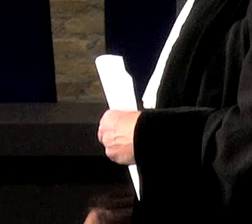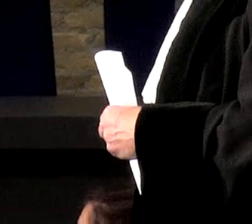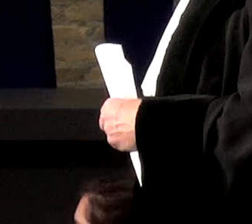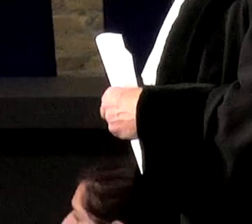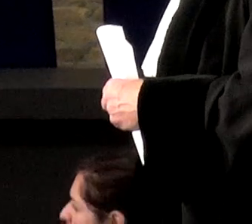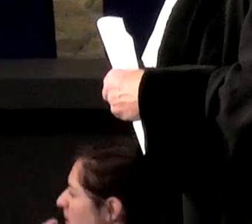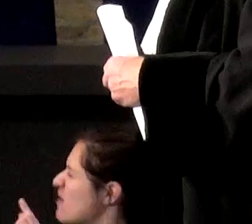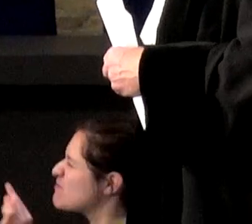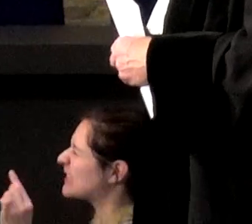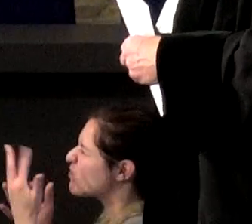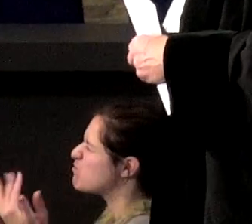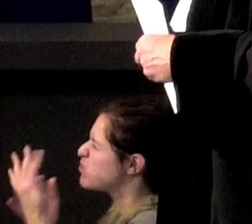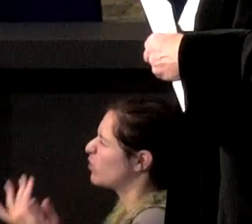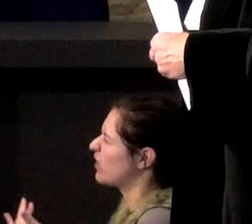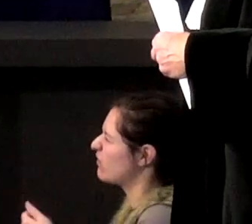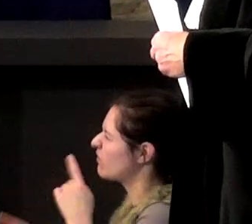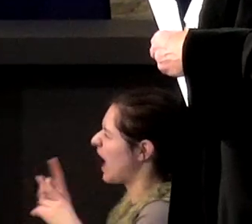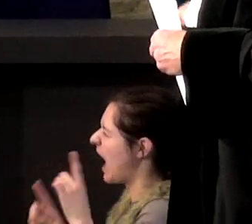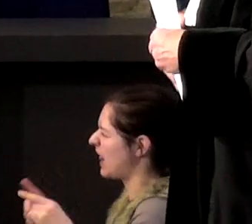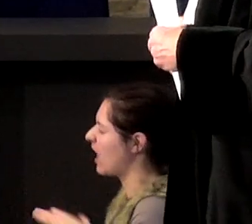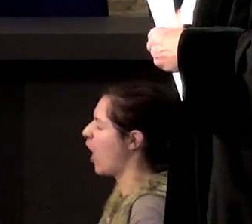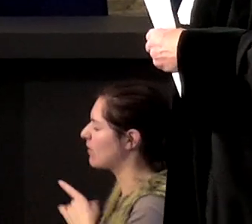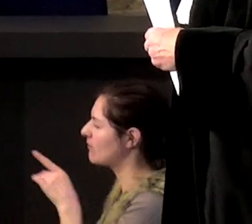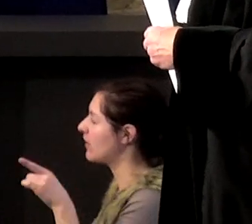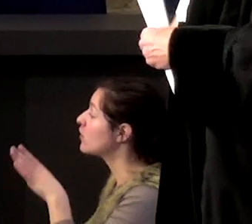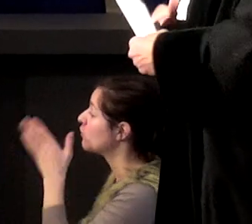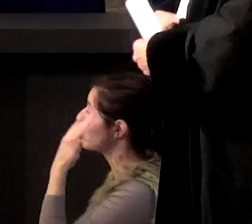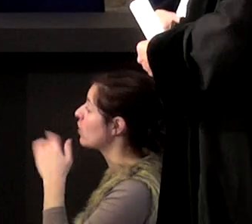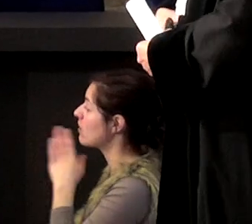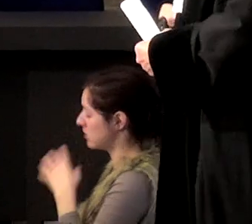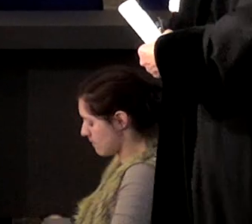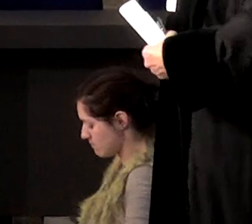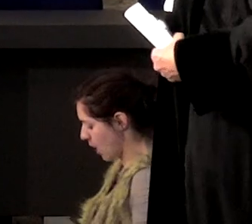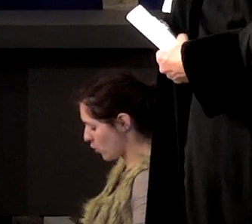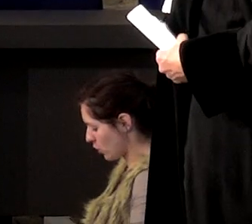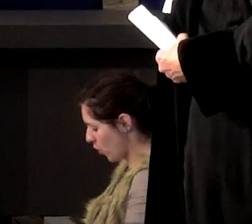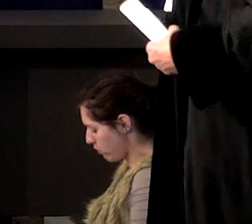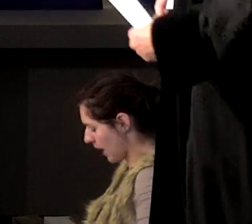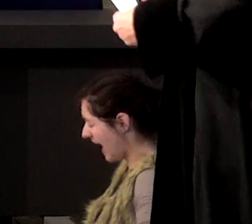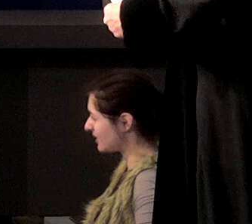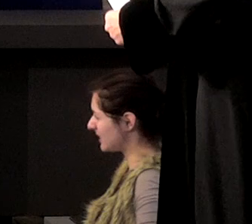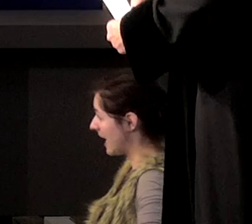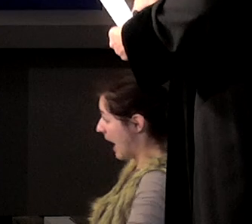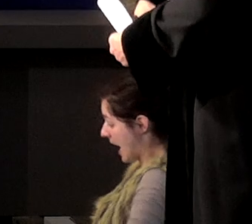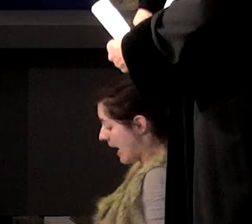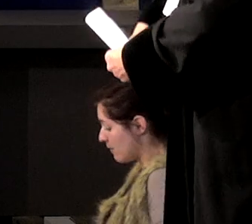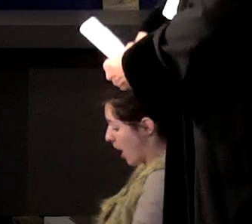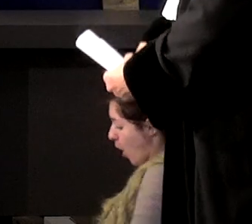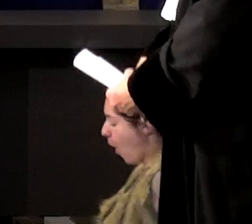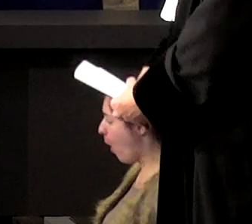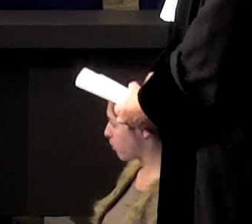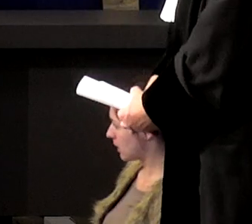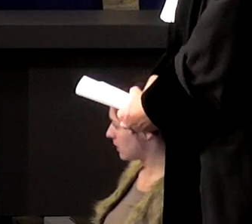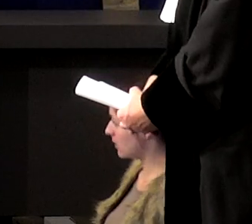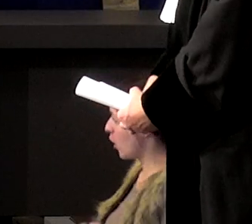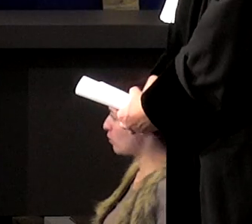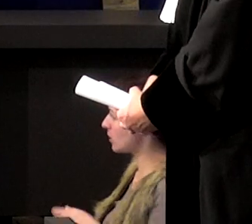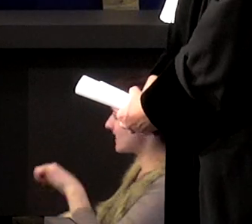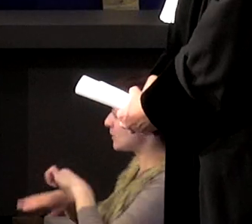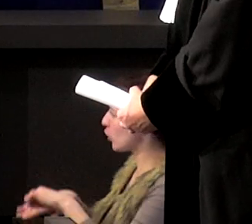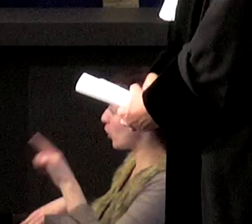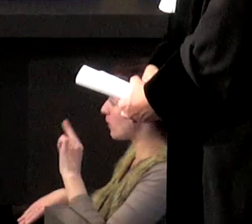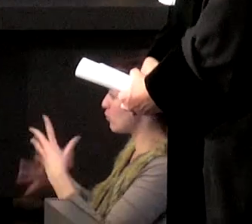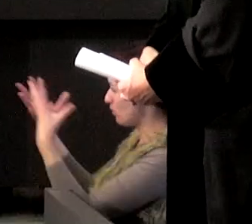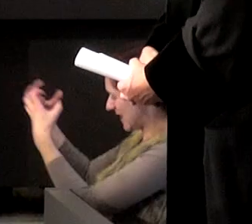beetje een bloederig verhaal, maar daar houden jullie denk ik wel van. Vroeger, als een buikoperatie, werd die buik helemaal opengesneden, want die chirurg moest daar met zijn handen in kunnen.